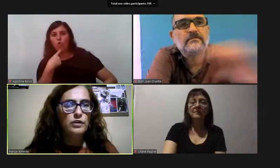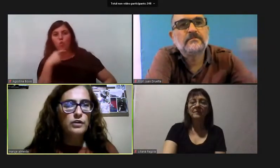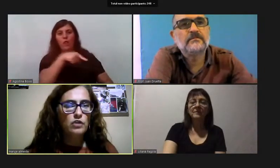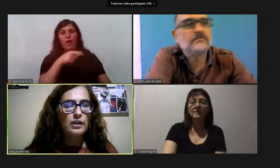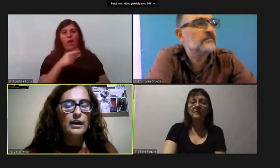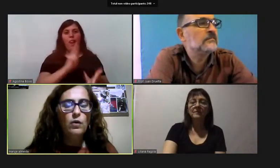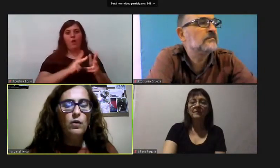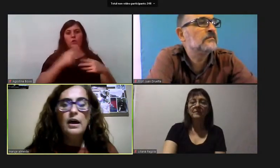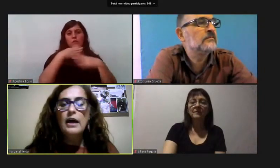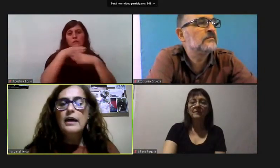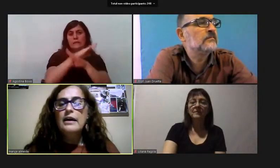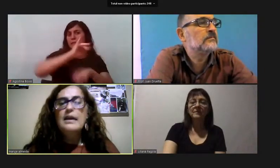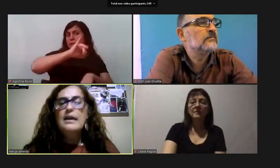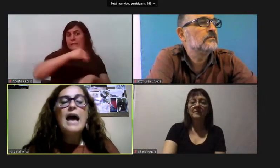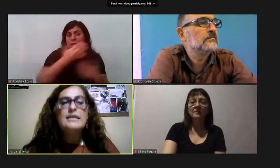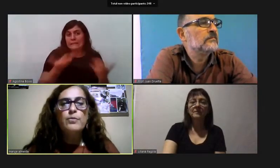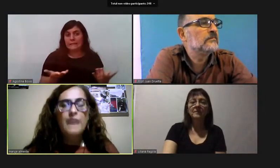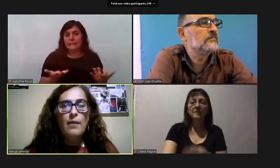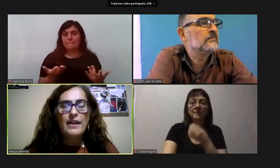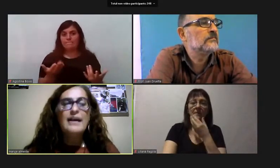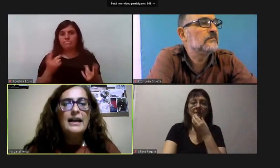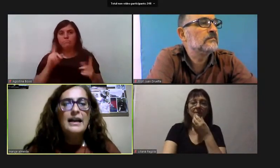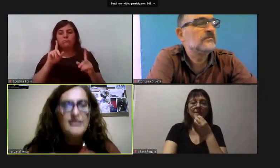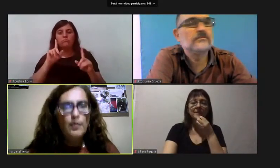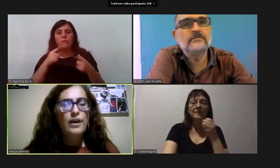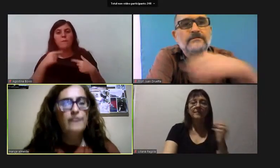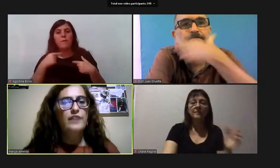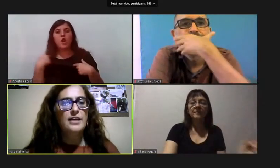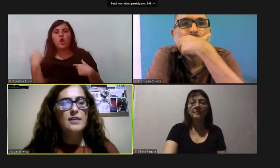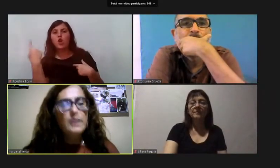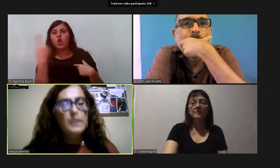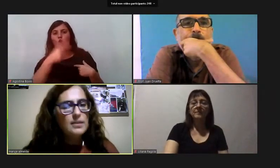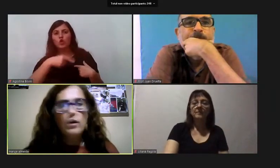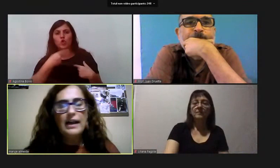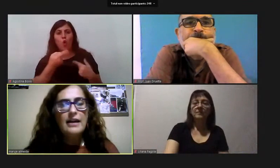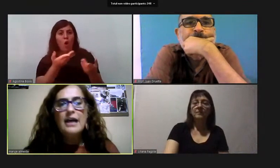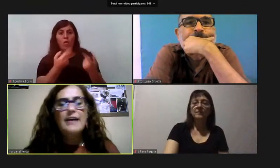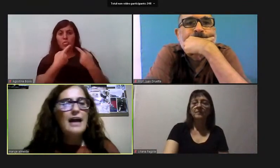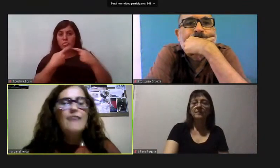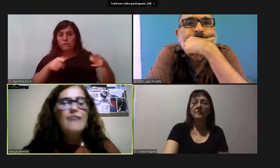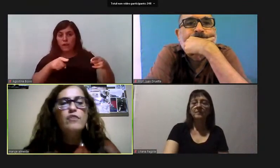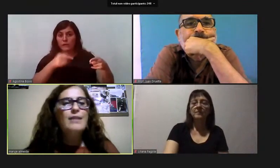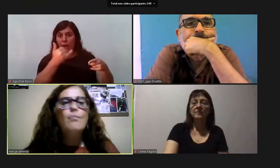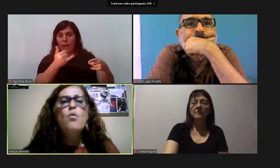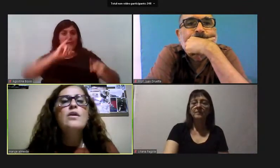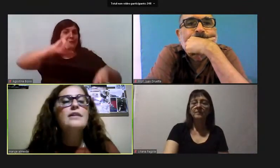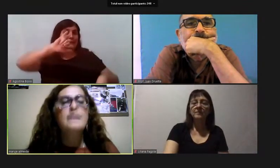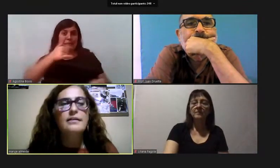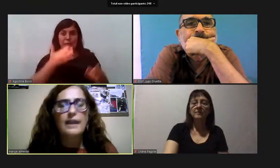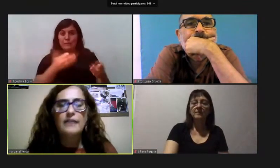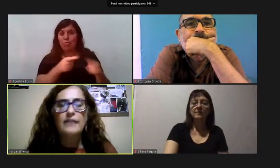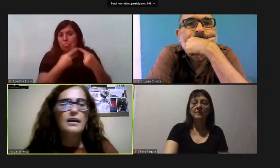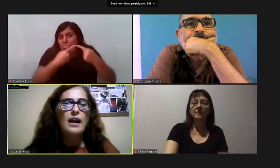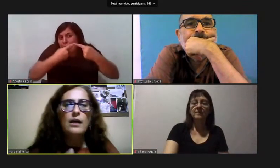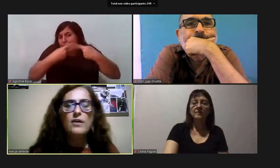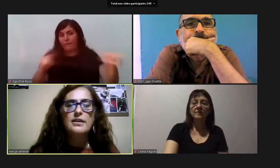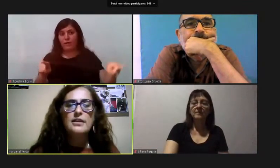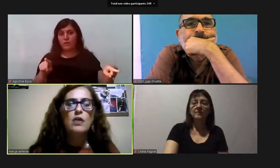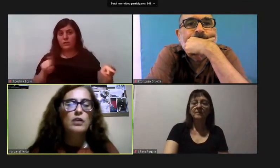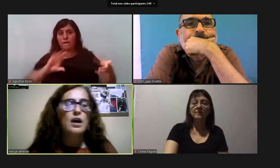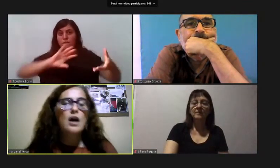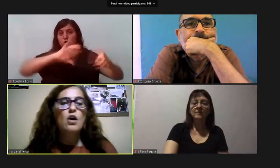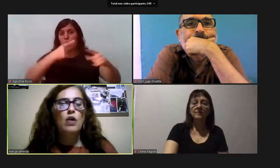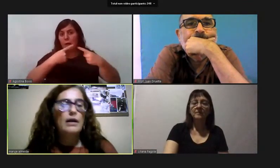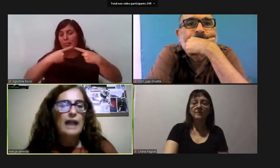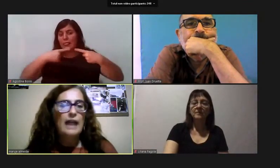su condición de lengua y radicalicemos la diferencia y pensemos que hay formas muy distintas que tiene la lengua de señas